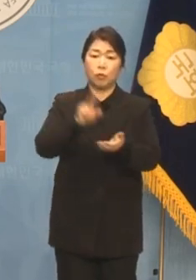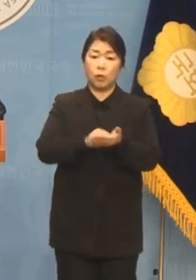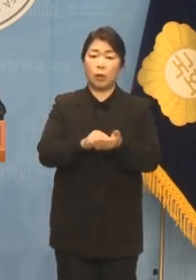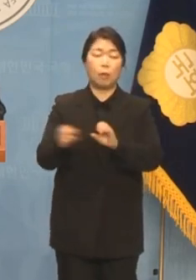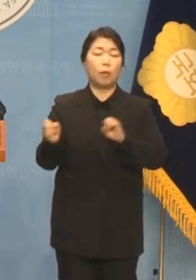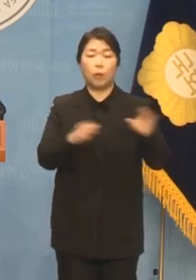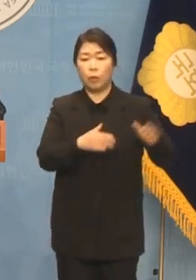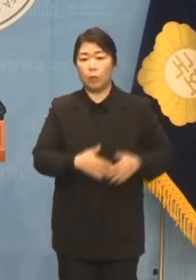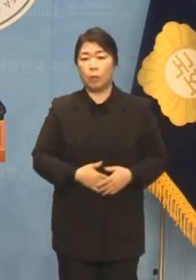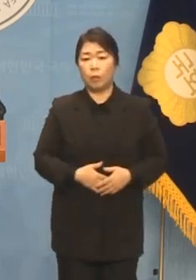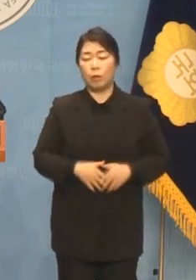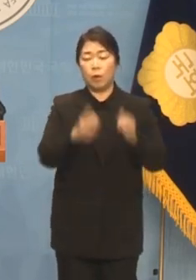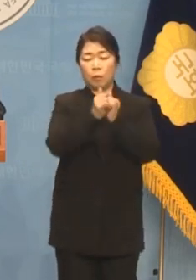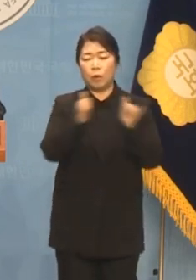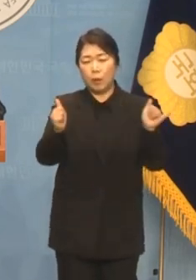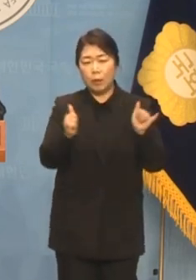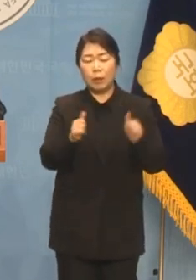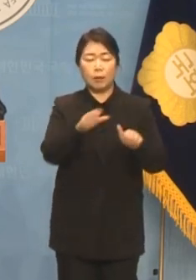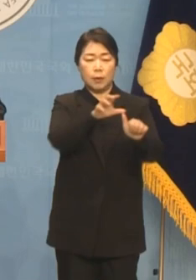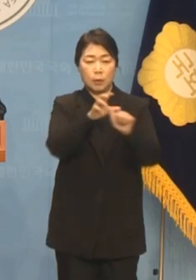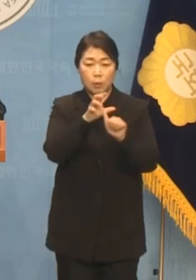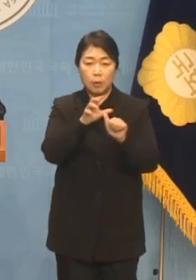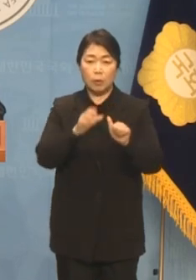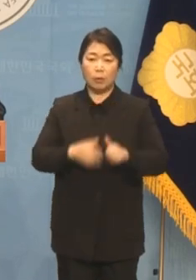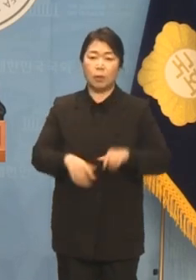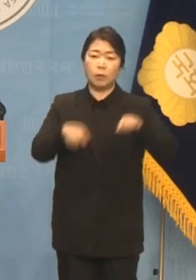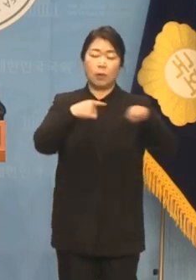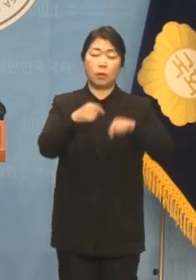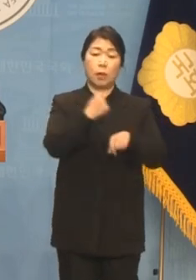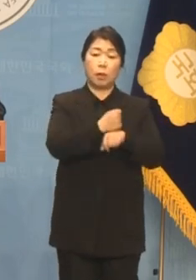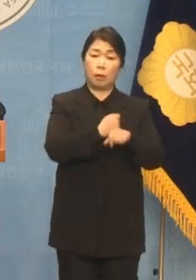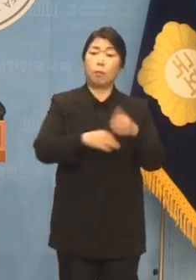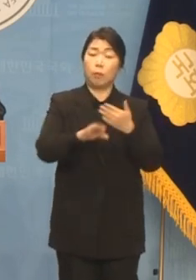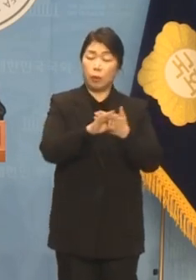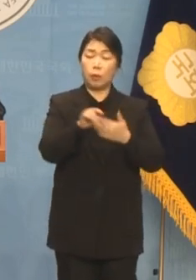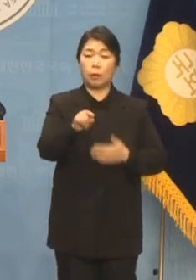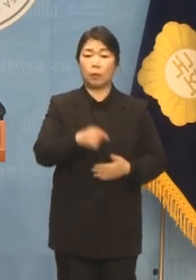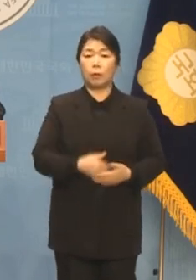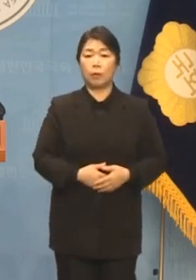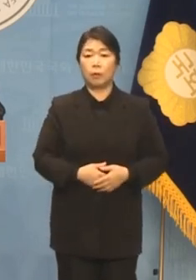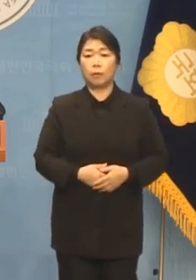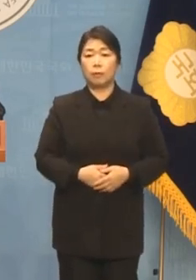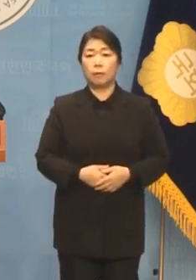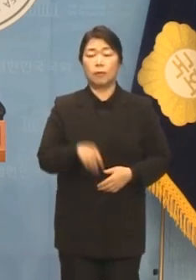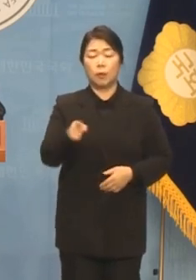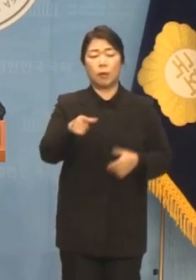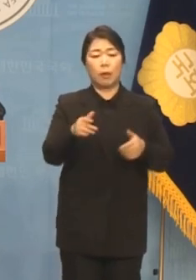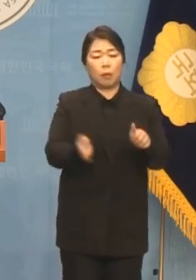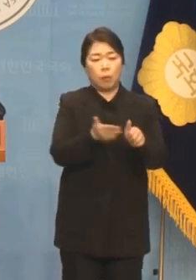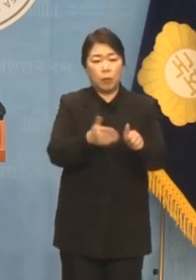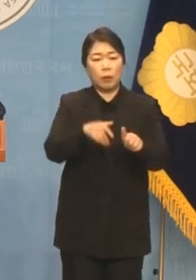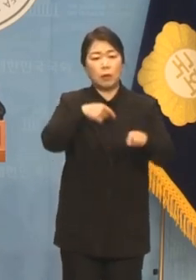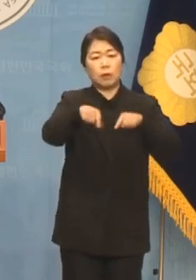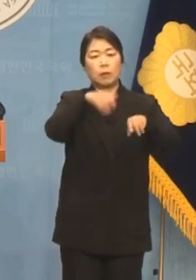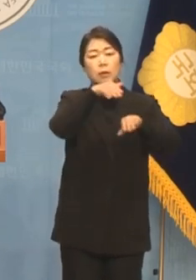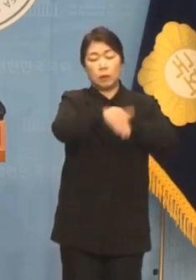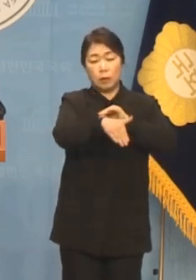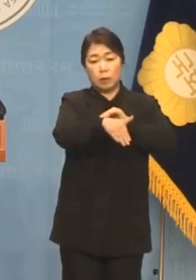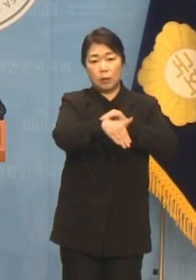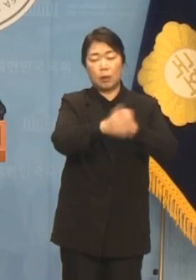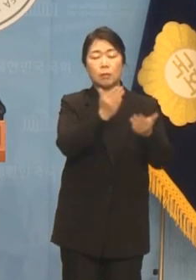외면하고 국민을로 정치를 화시키는 극단적인 선동의 정치를